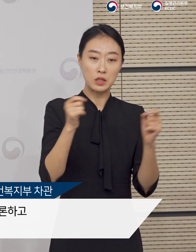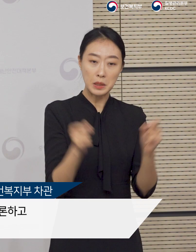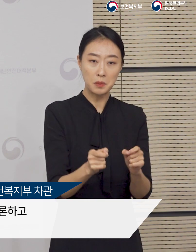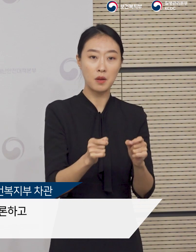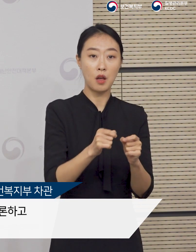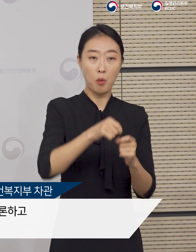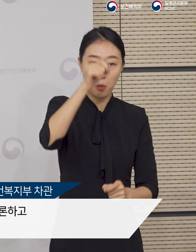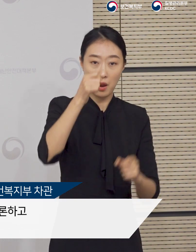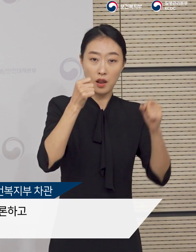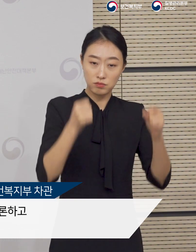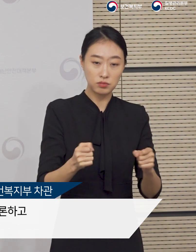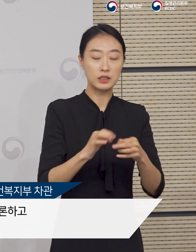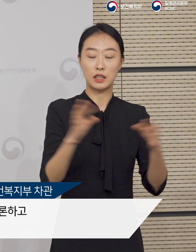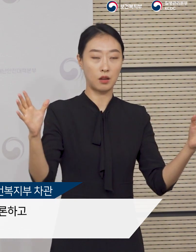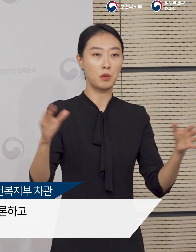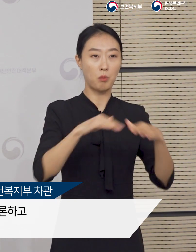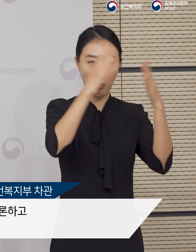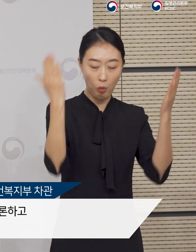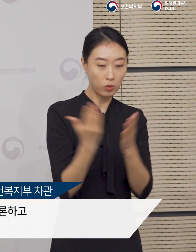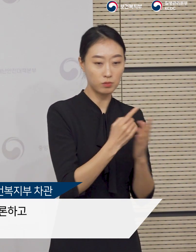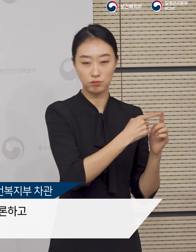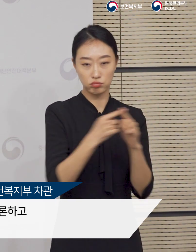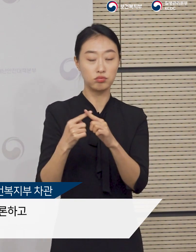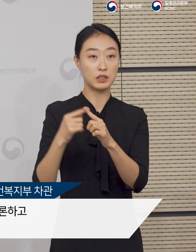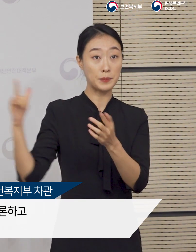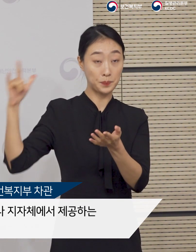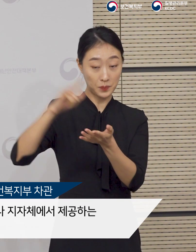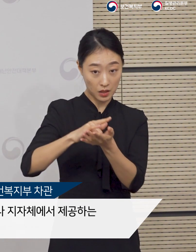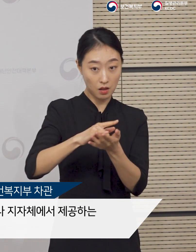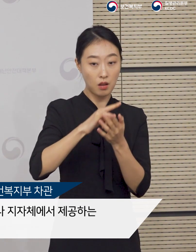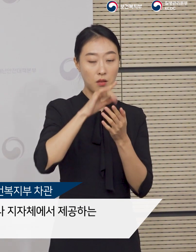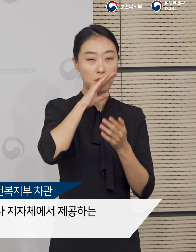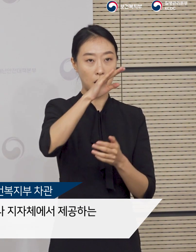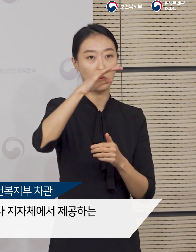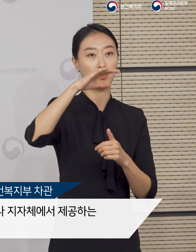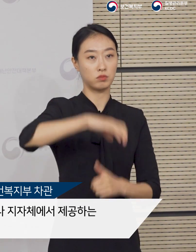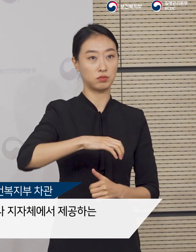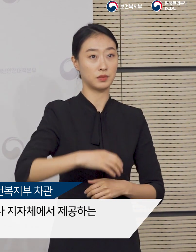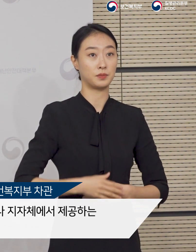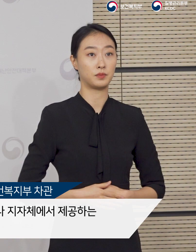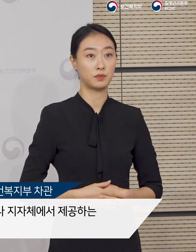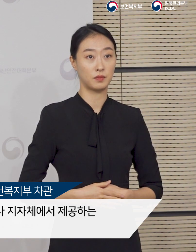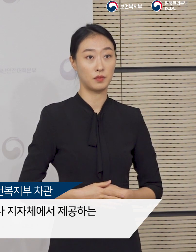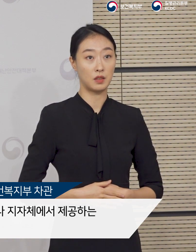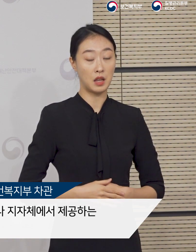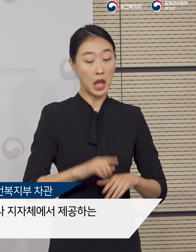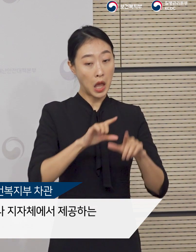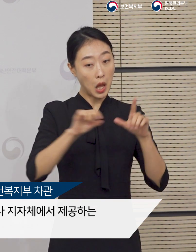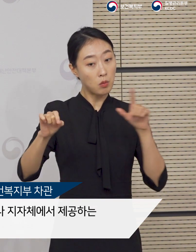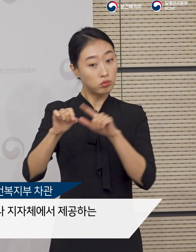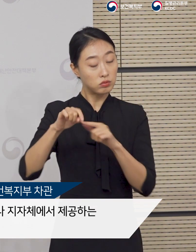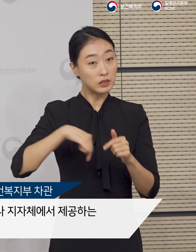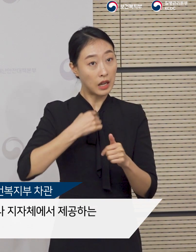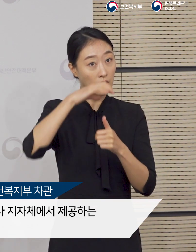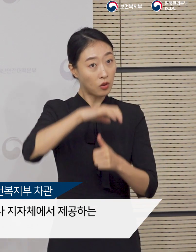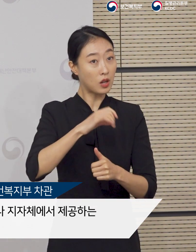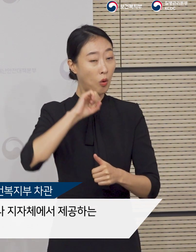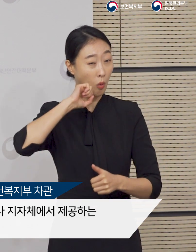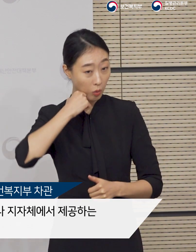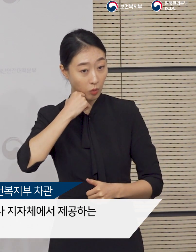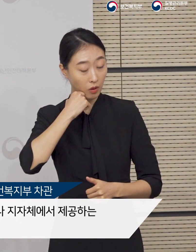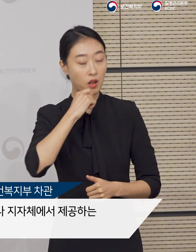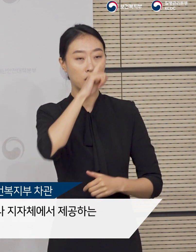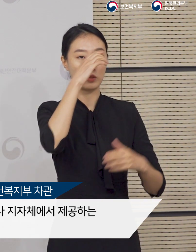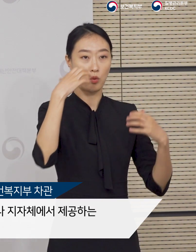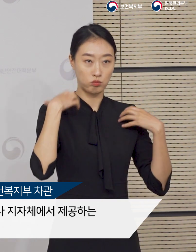막론하고 모든 입국자에게 적용됩니다. 일부 자가격리가 어려운 입국자의 경우에는 정부나